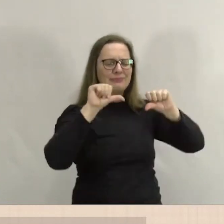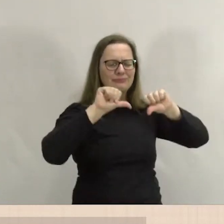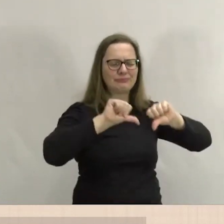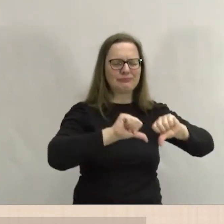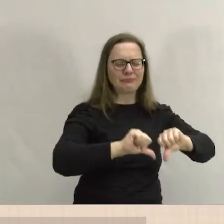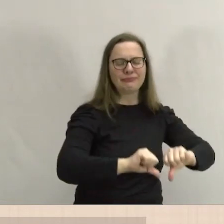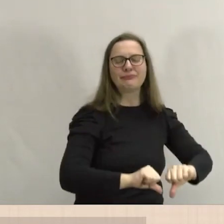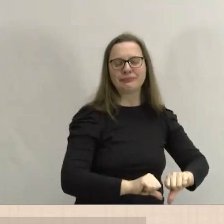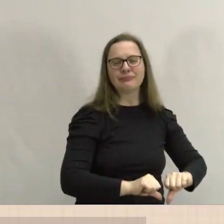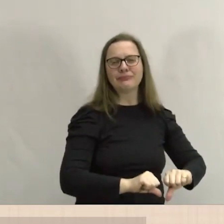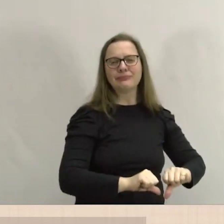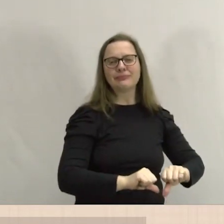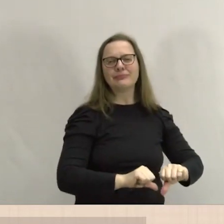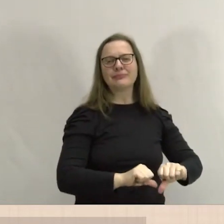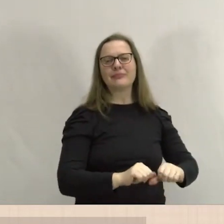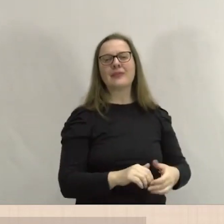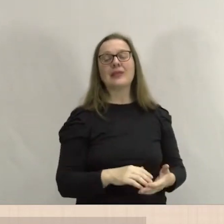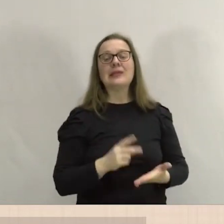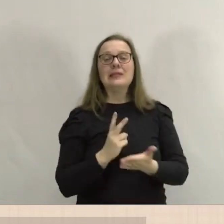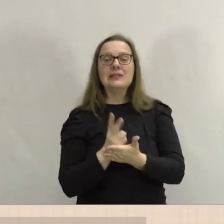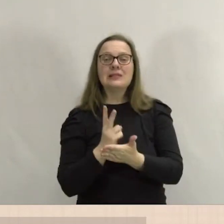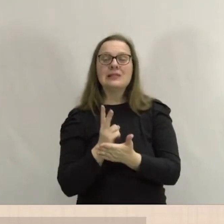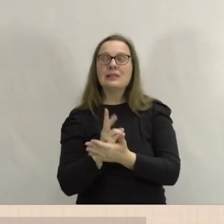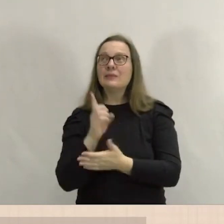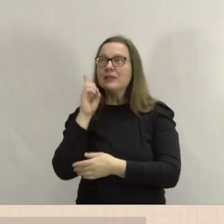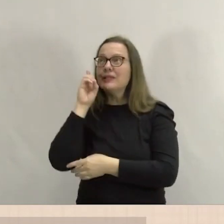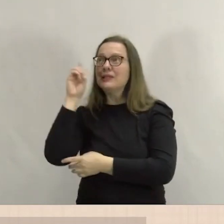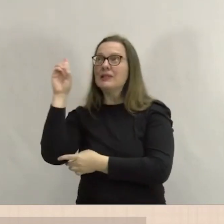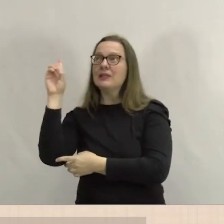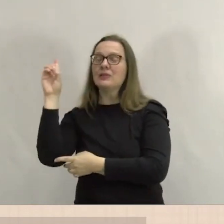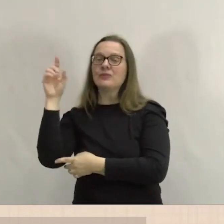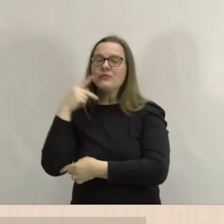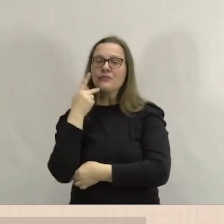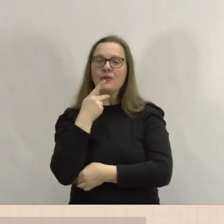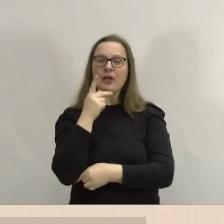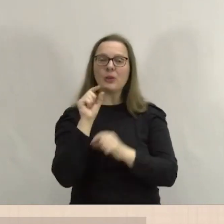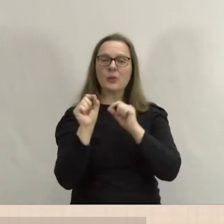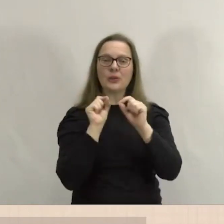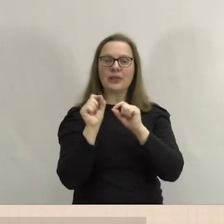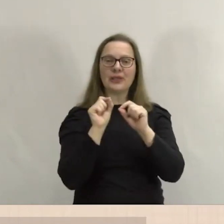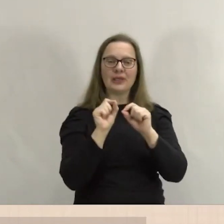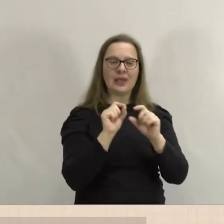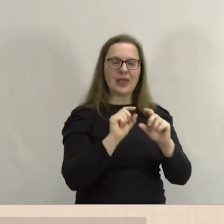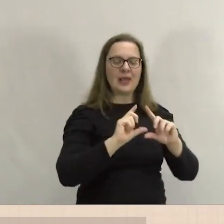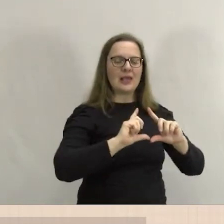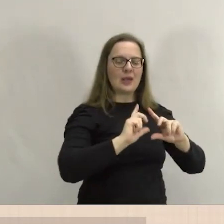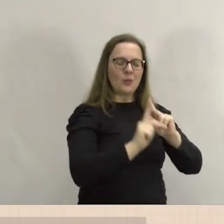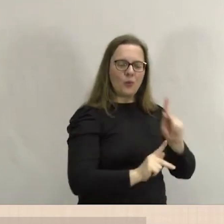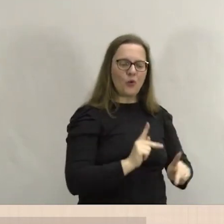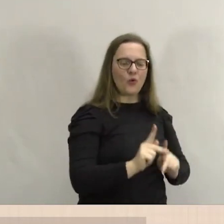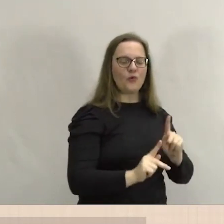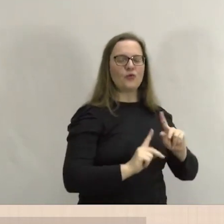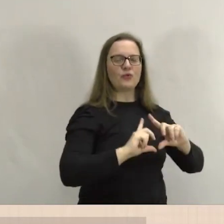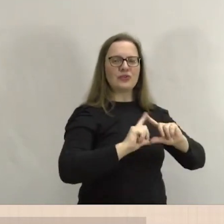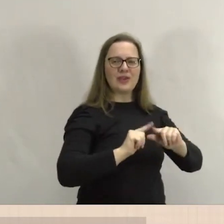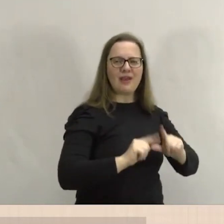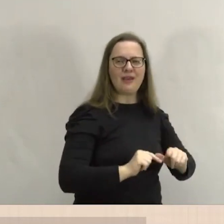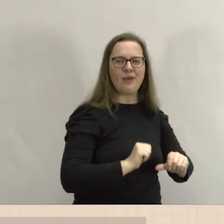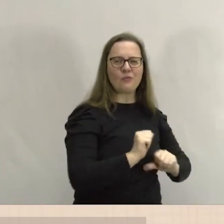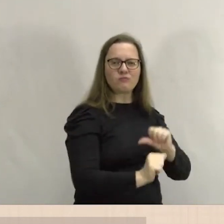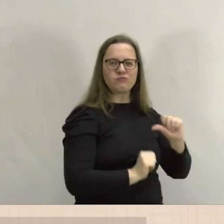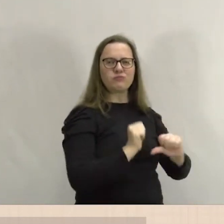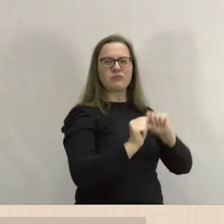Deus fala em restaurar o povo de Israel, na verdade, Deus está falando de restaurar a sua igreja na era